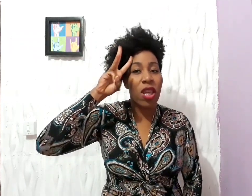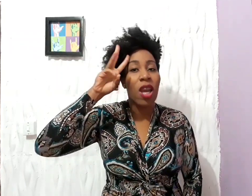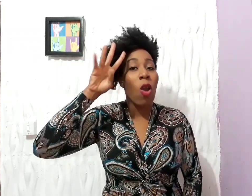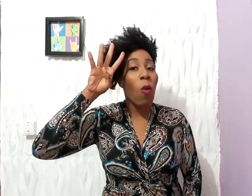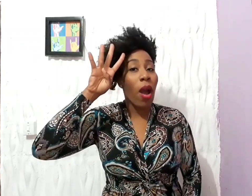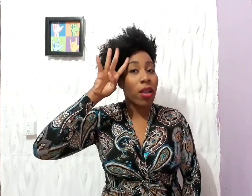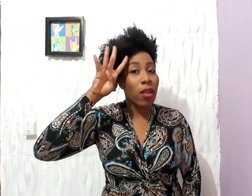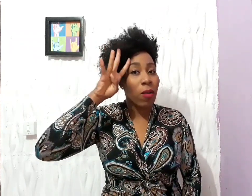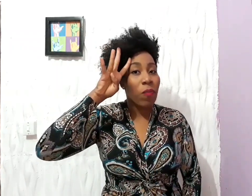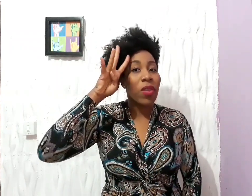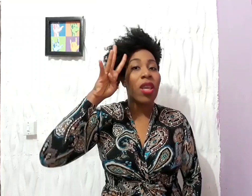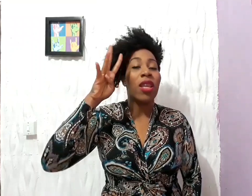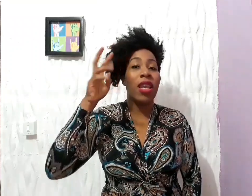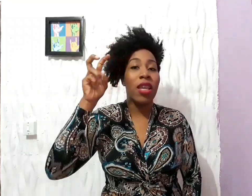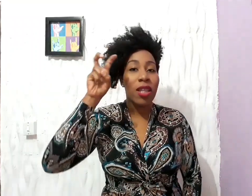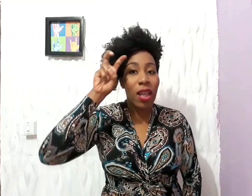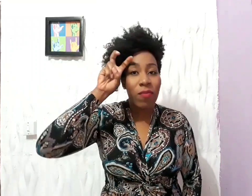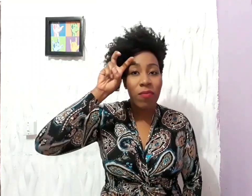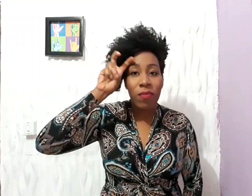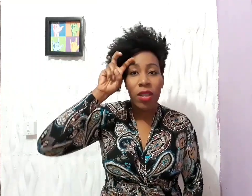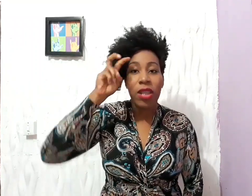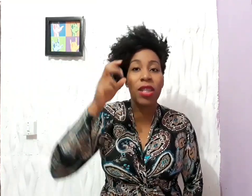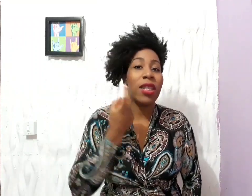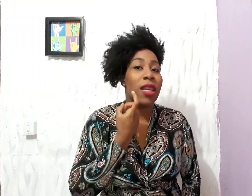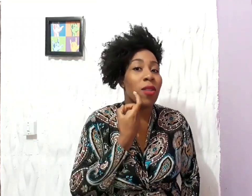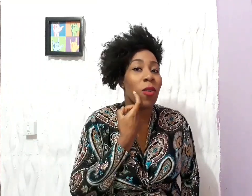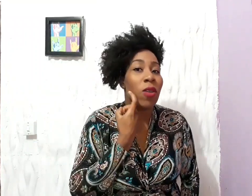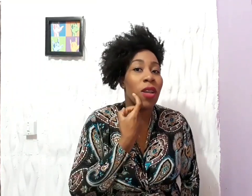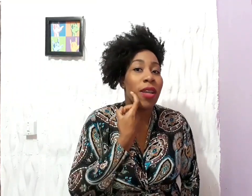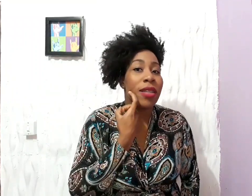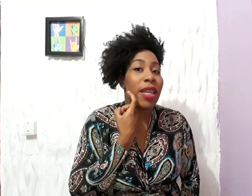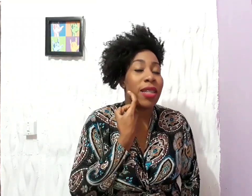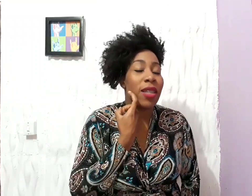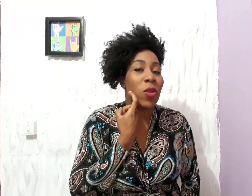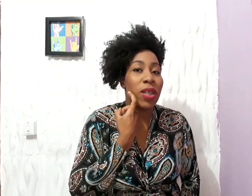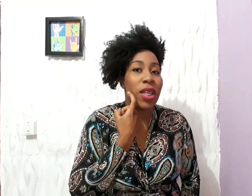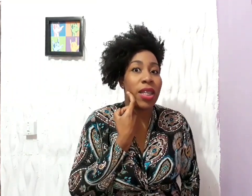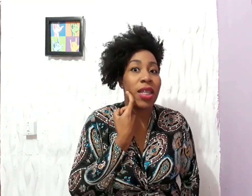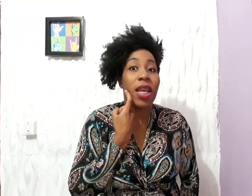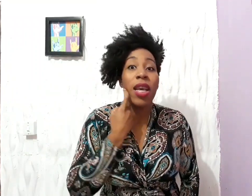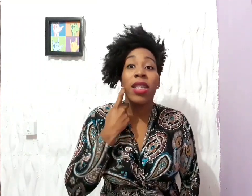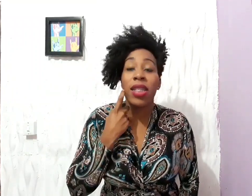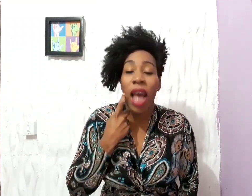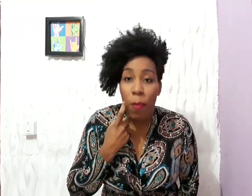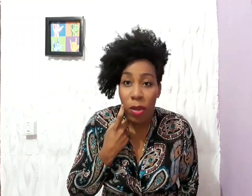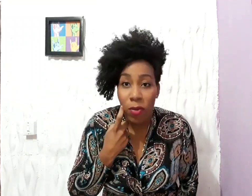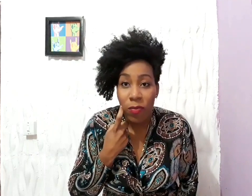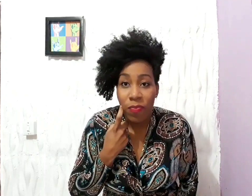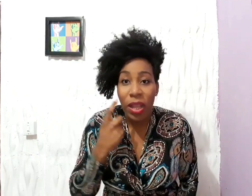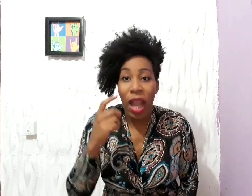batidinha. Quarta, quinta e sexta, ó. Sexta, duas vezes. Sábado,